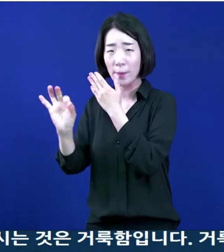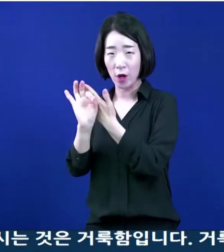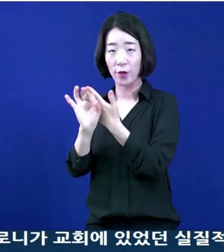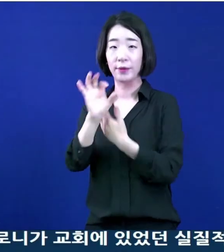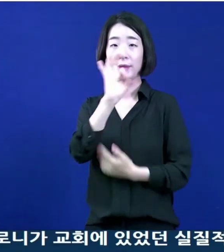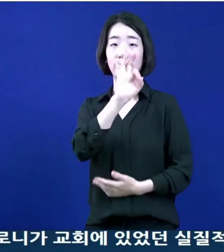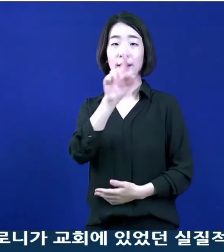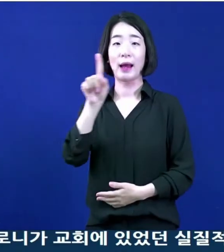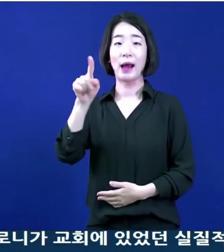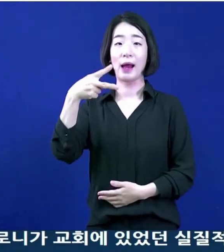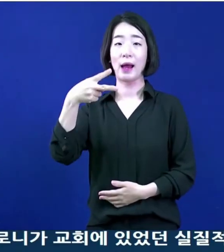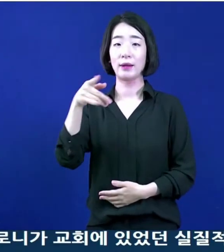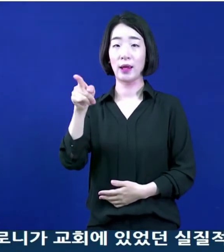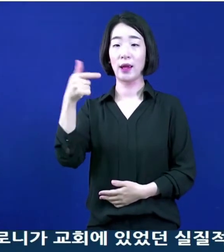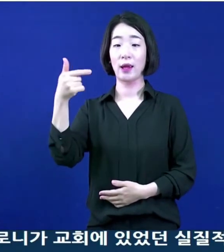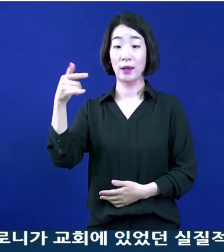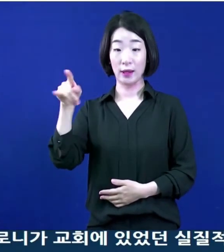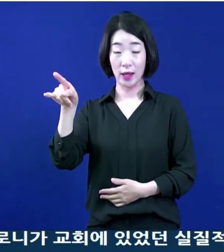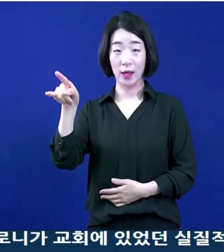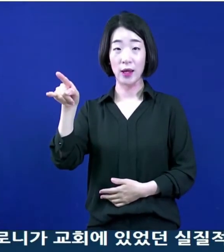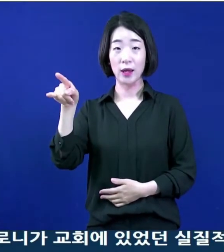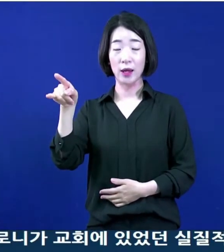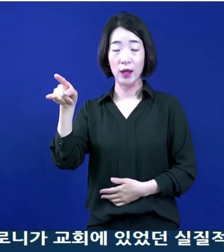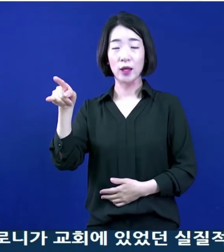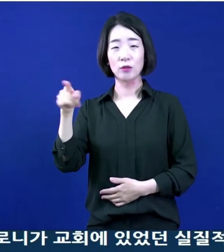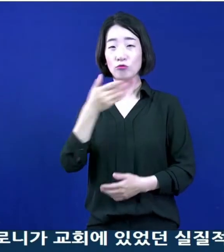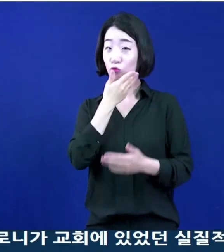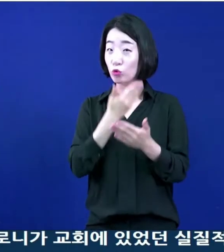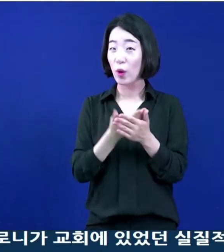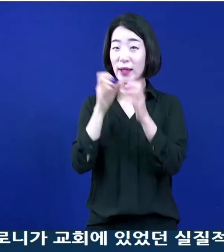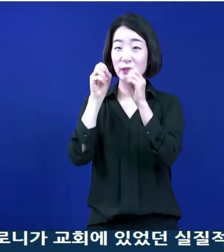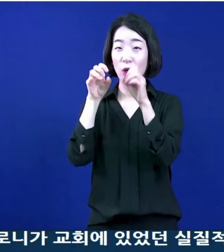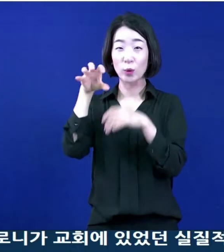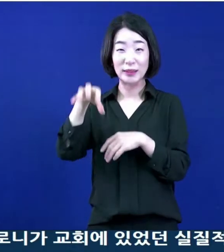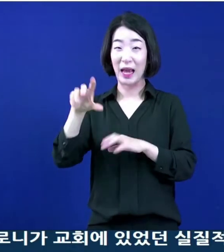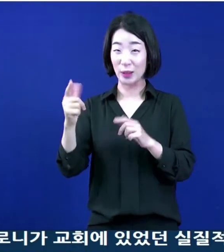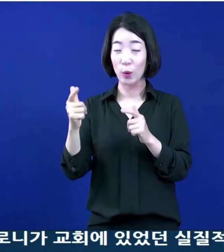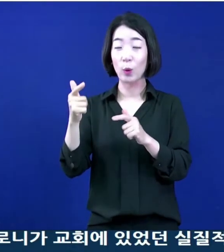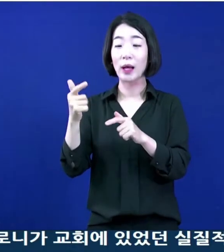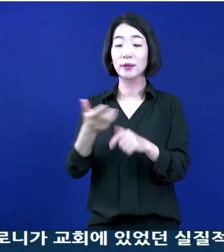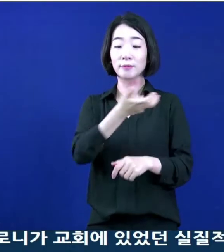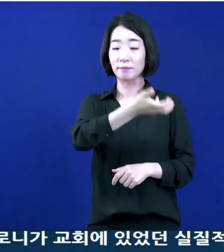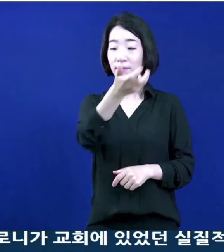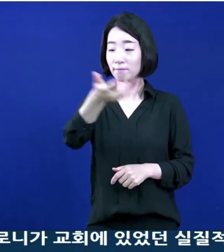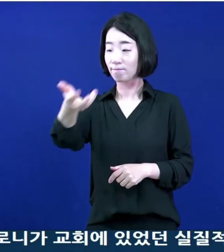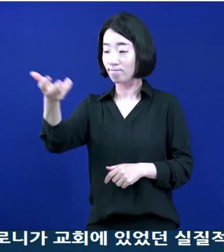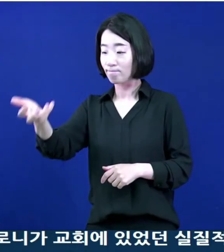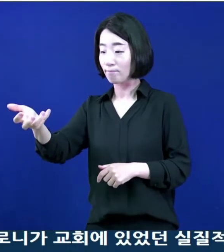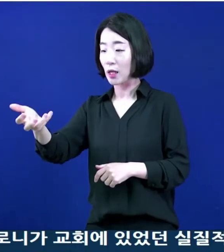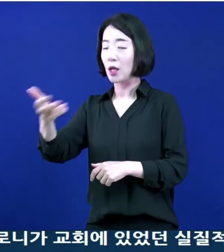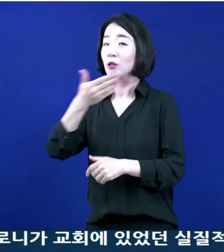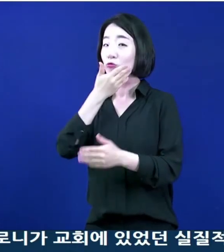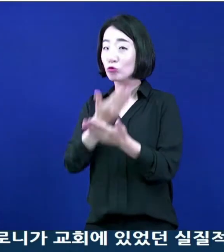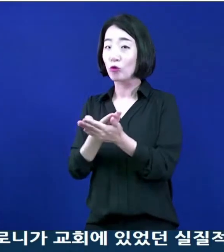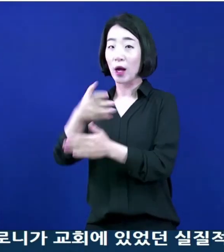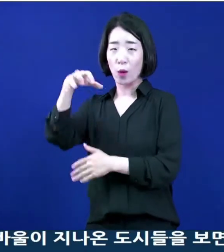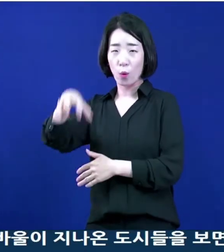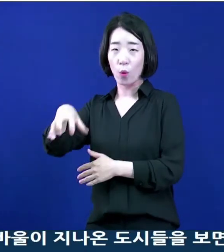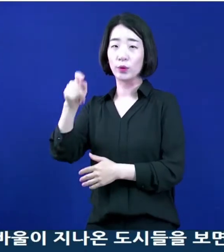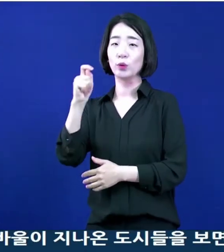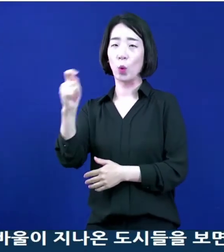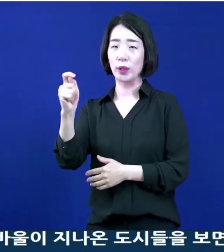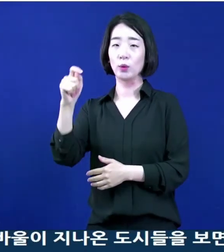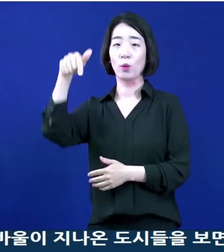거쳤지만 아덴은 뭐 이렇게 중요한 선교지가 아니었고요. 데살로니가 다음에 간 중요한 도시는 고린도였고,